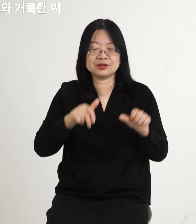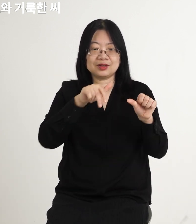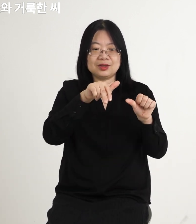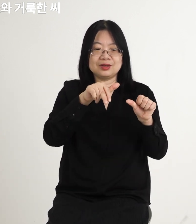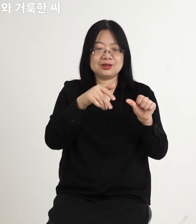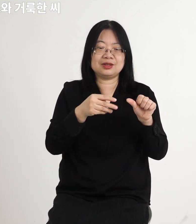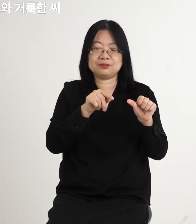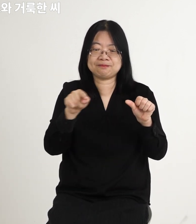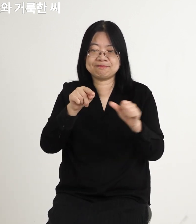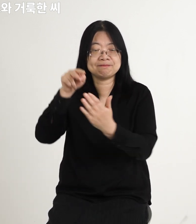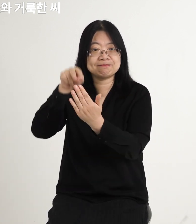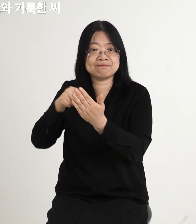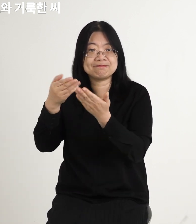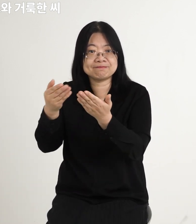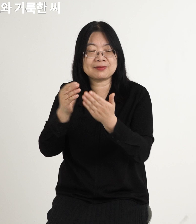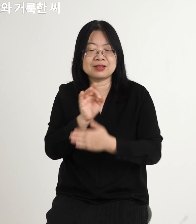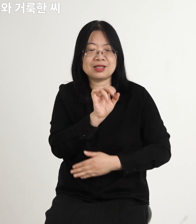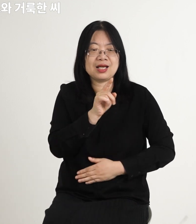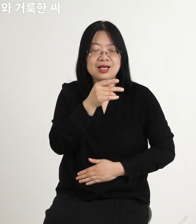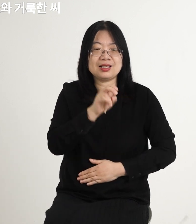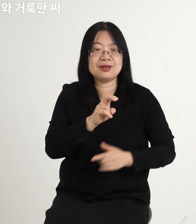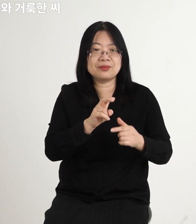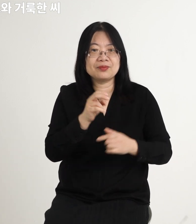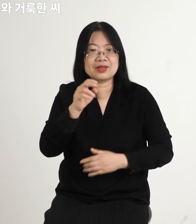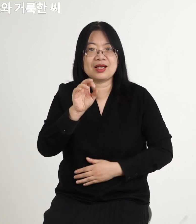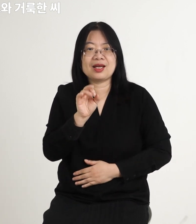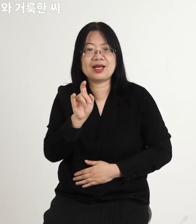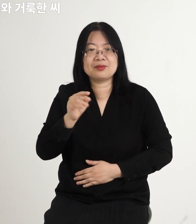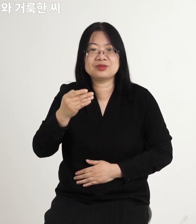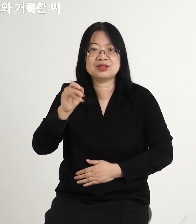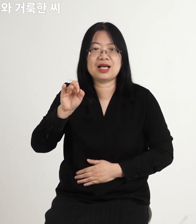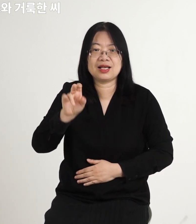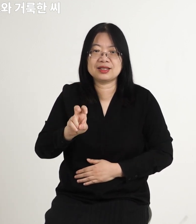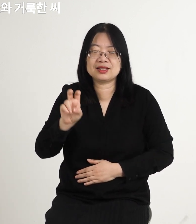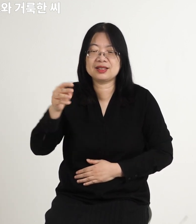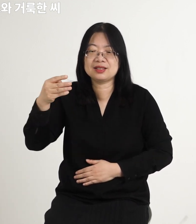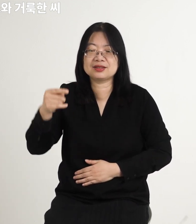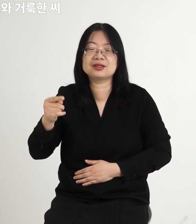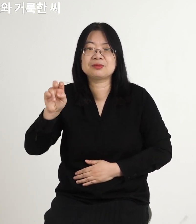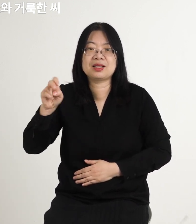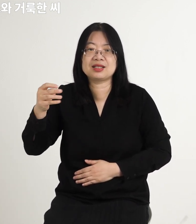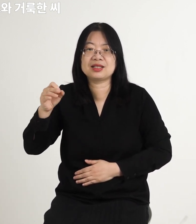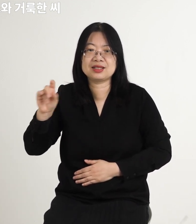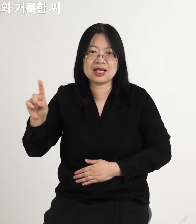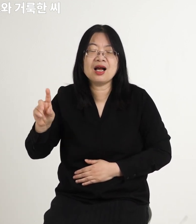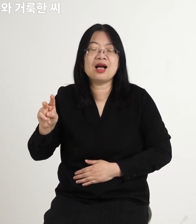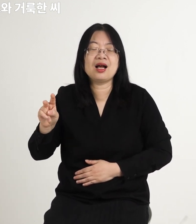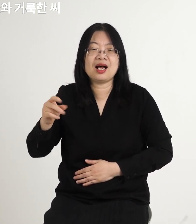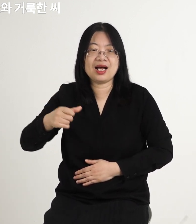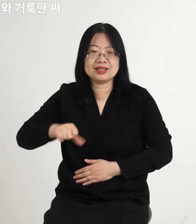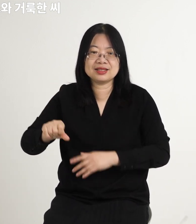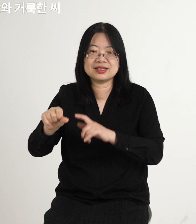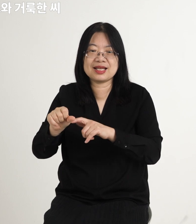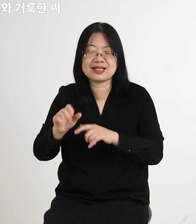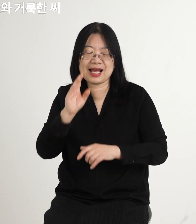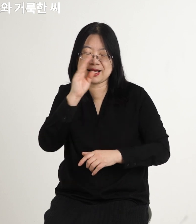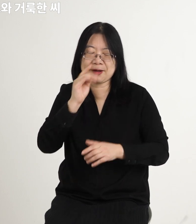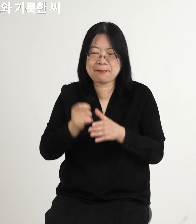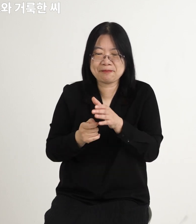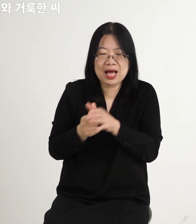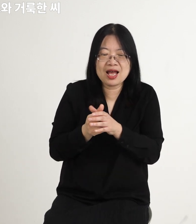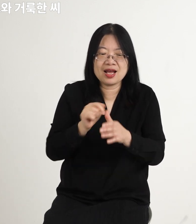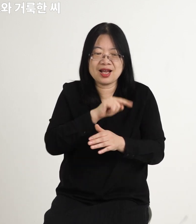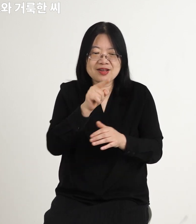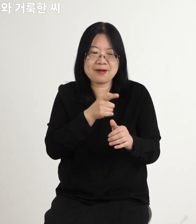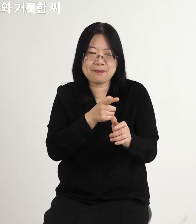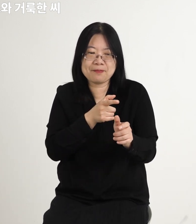5절부터 읽겠습니다. 아람과 에브라임과 르말리아의 아들이 악한 꾀로 너를 대적하여 이르기를 우리가